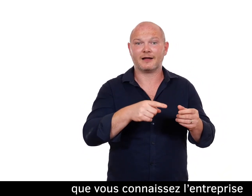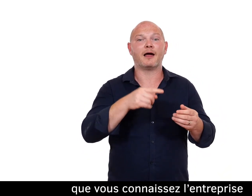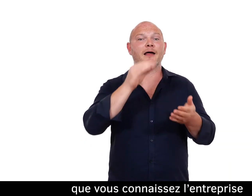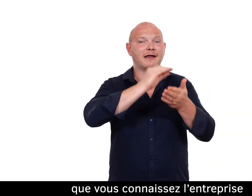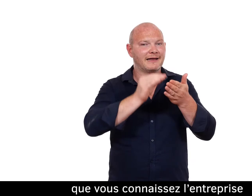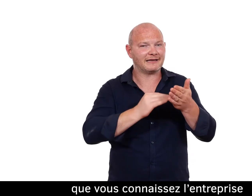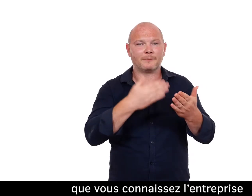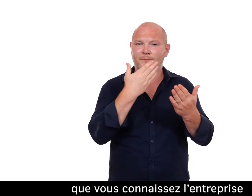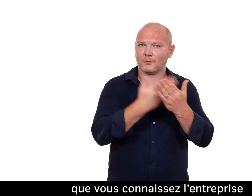connaissez l'entreprise